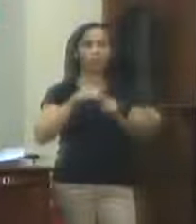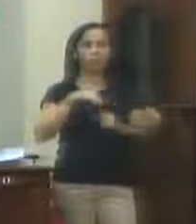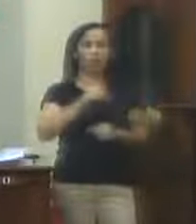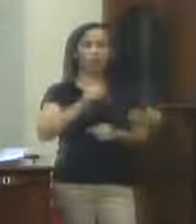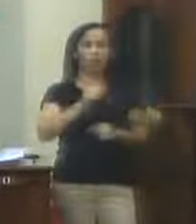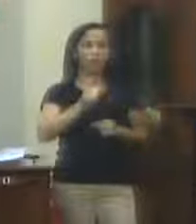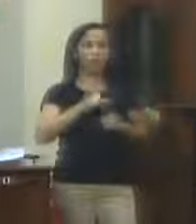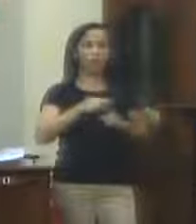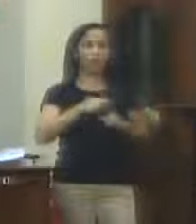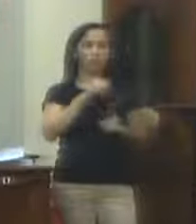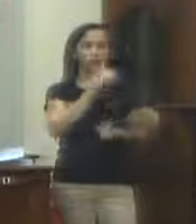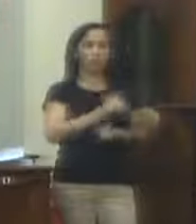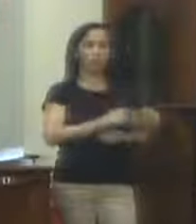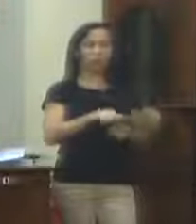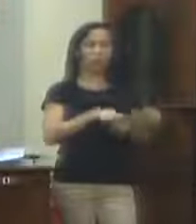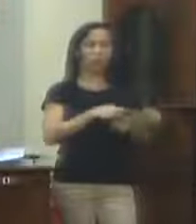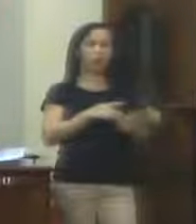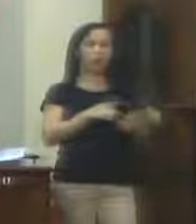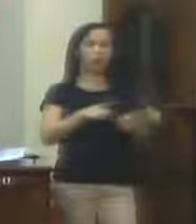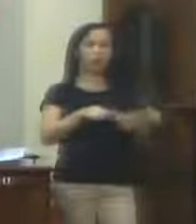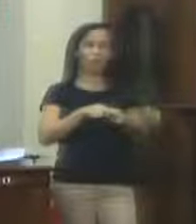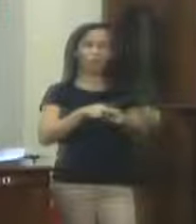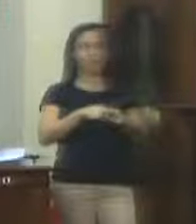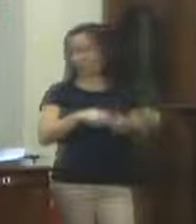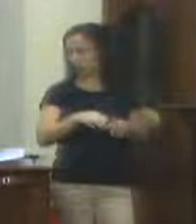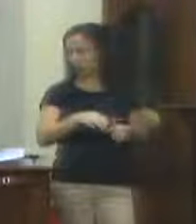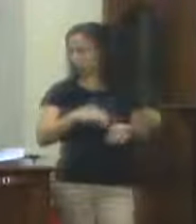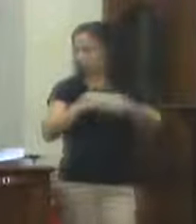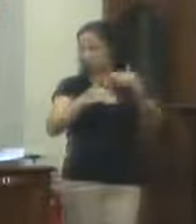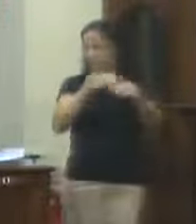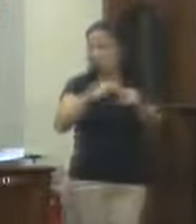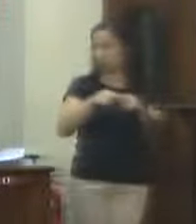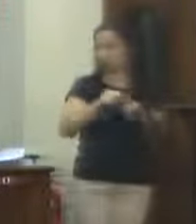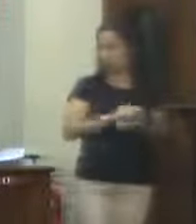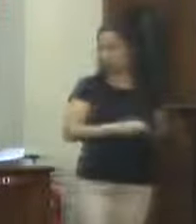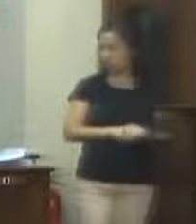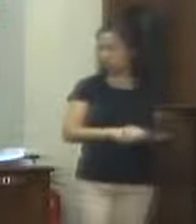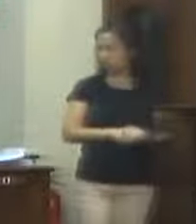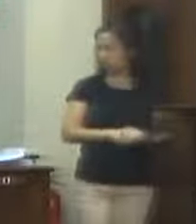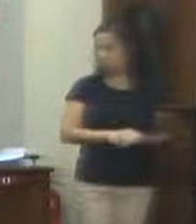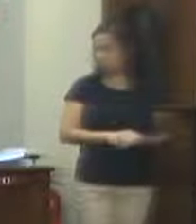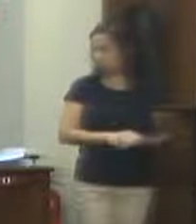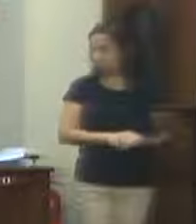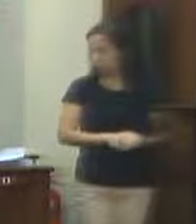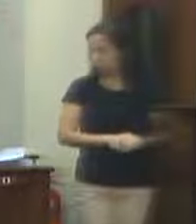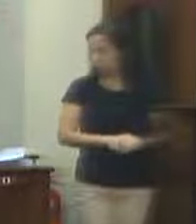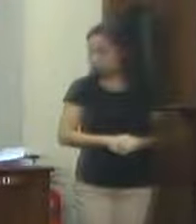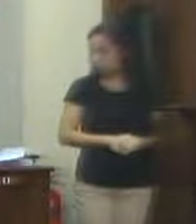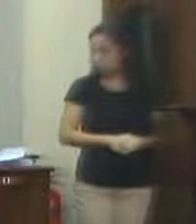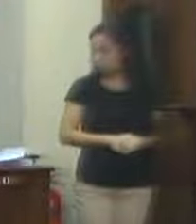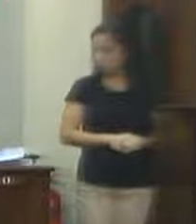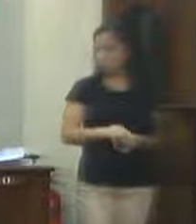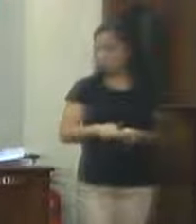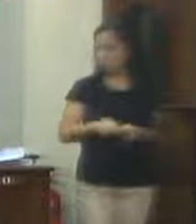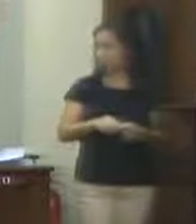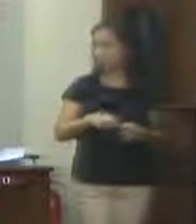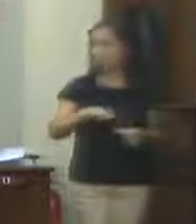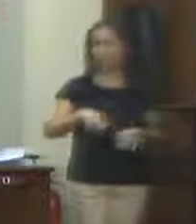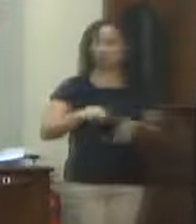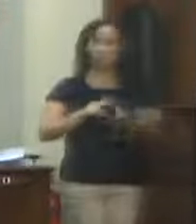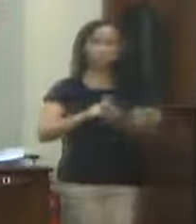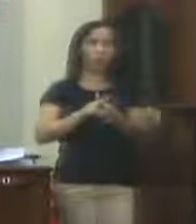diretora, com anuência do soberano plenário, que proceda ao devido registro dos anais desse